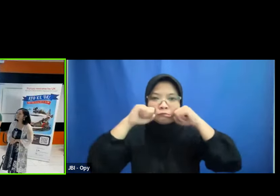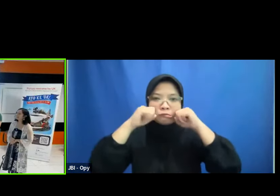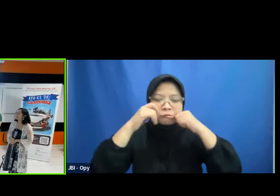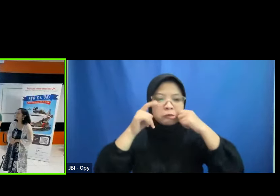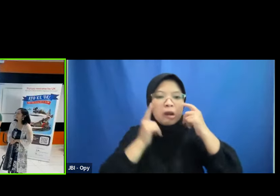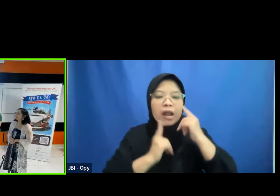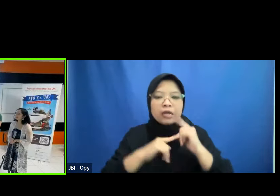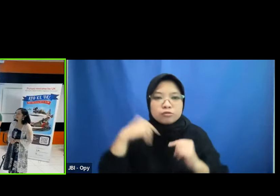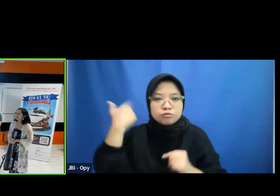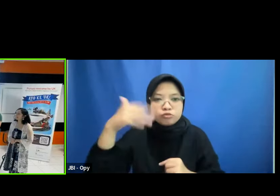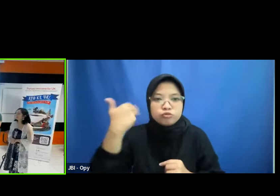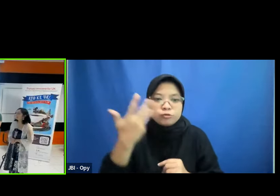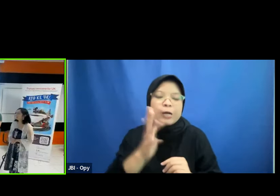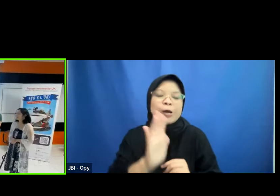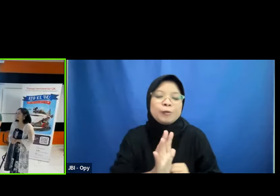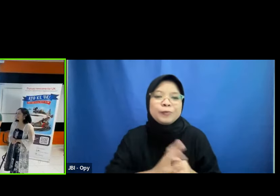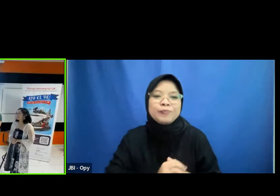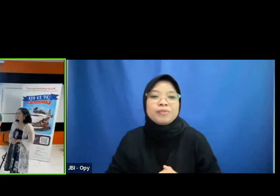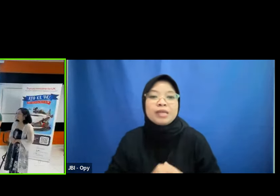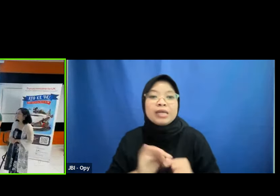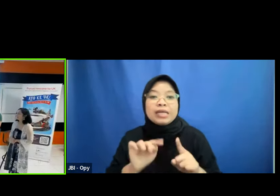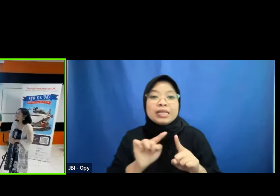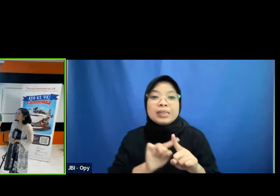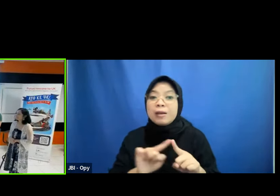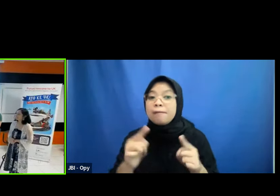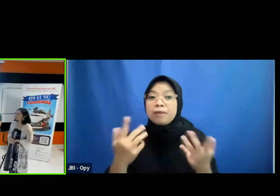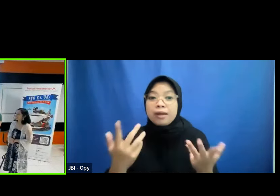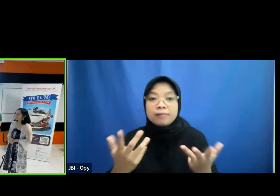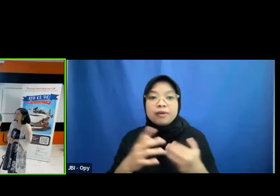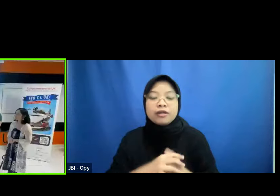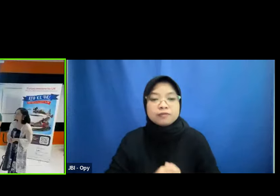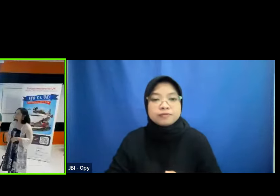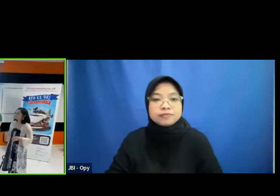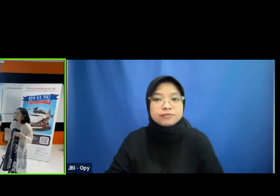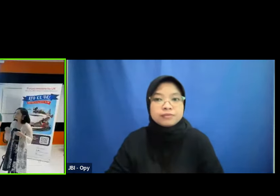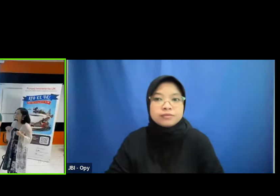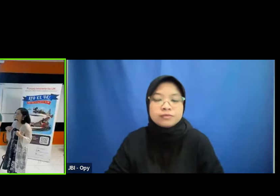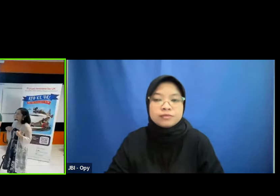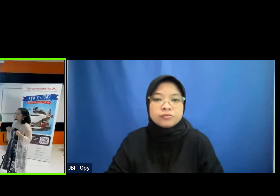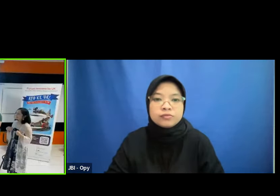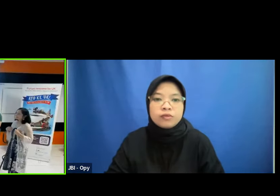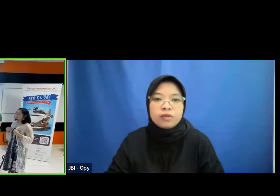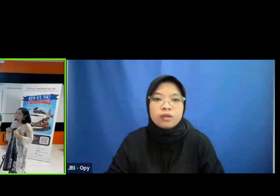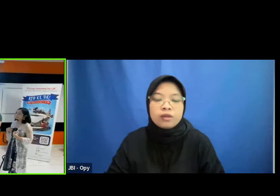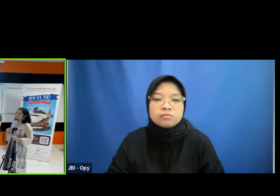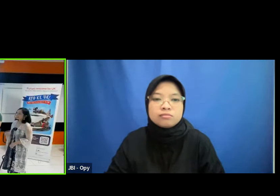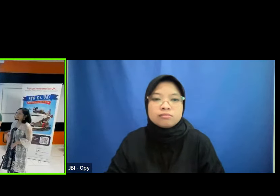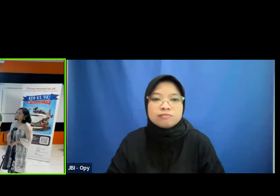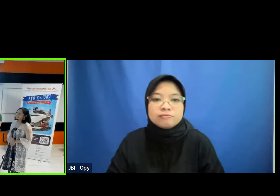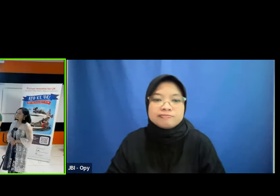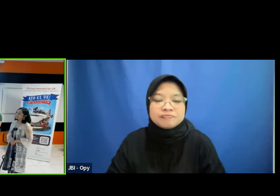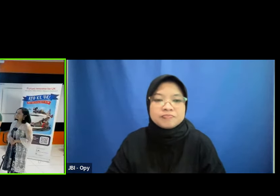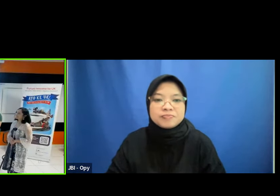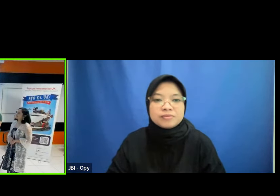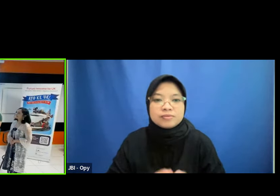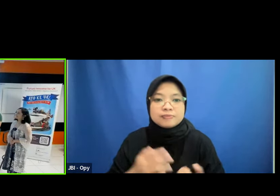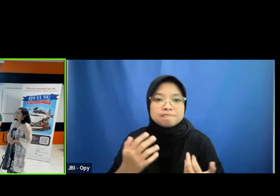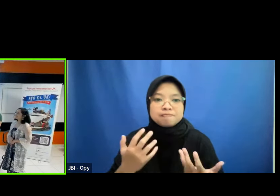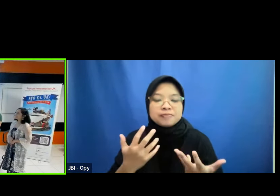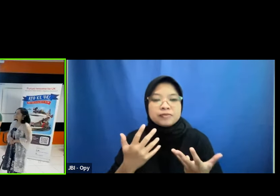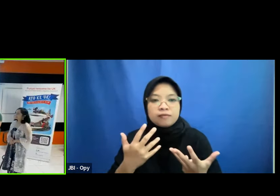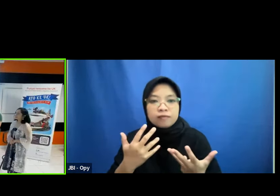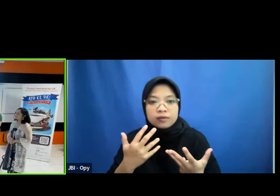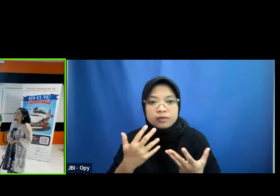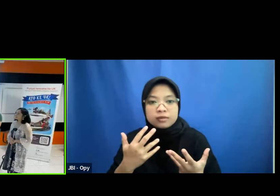kayak lebih ke situ sih tapi em saying apa ya sentimental apa ya